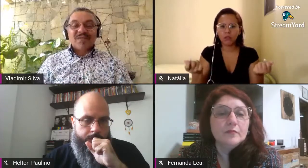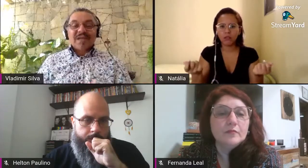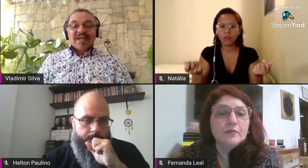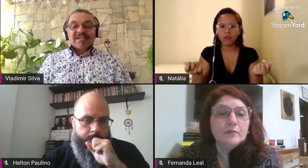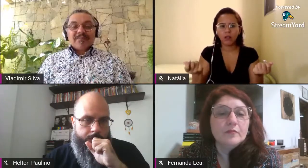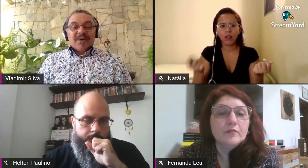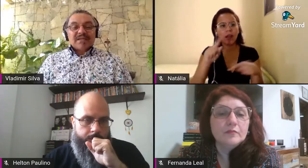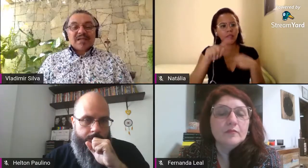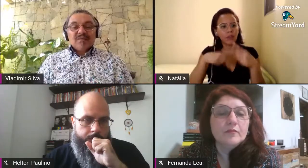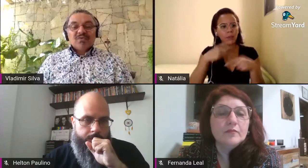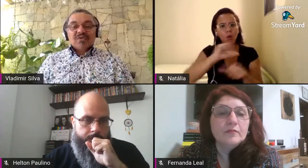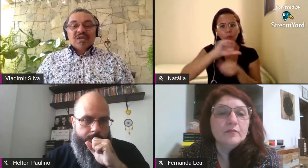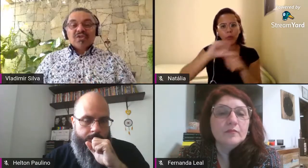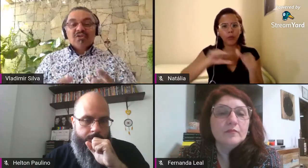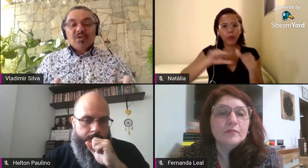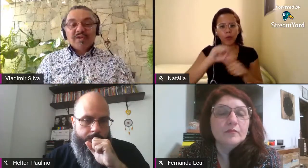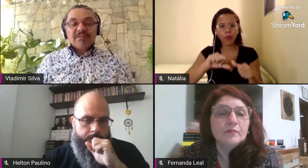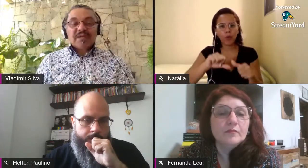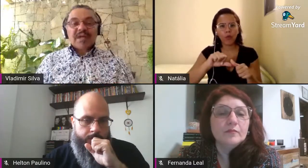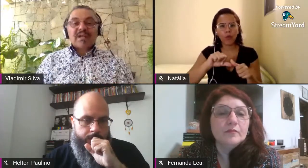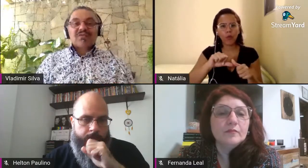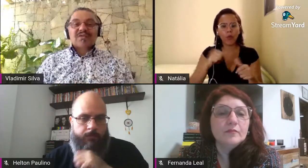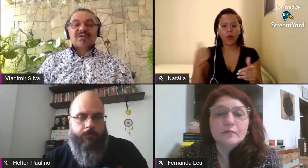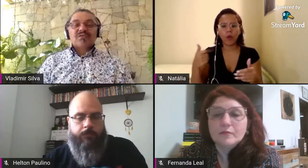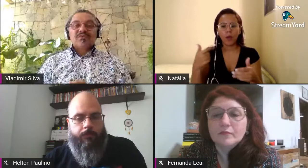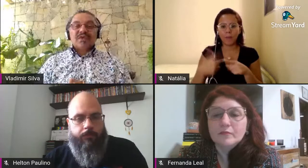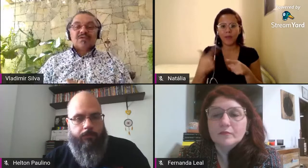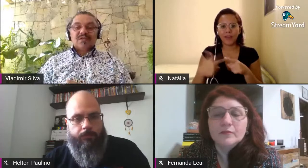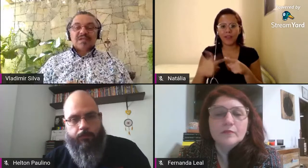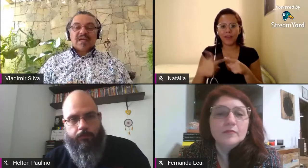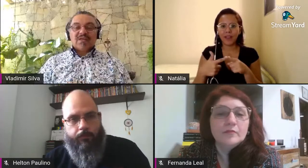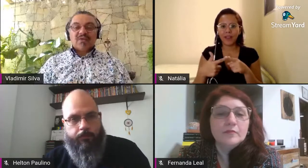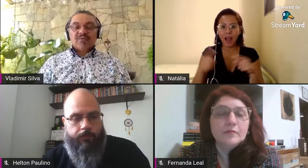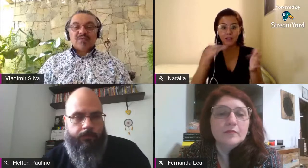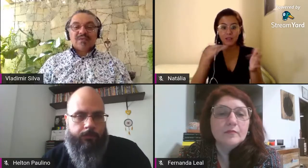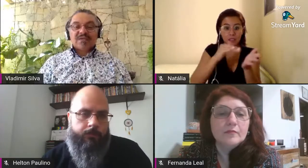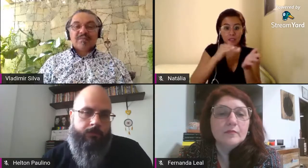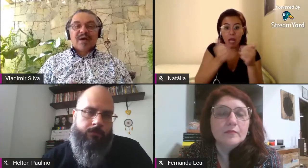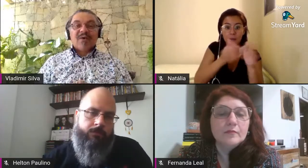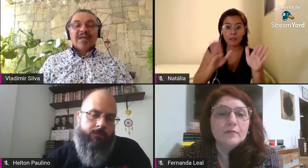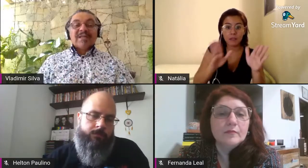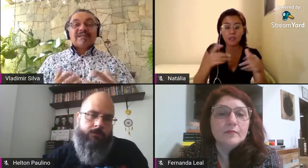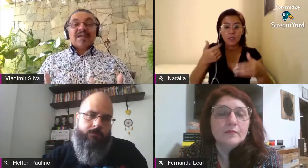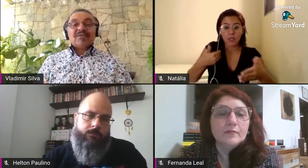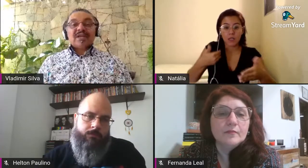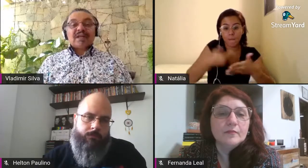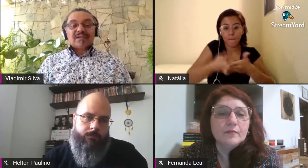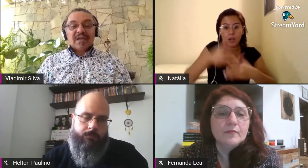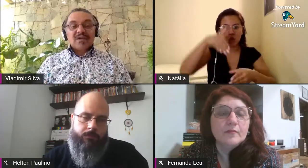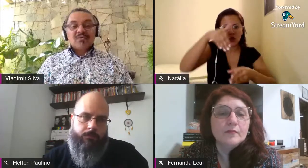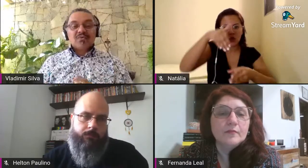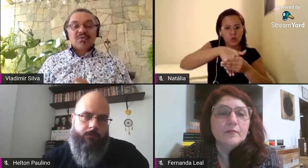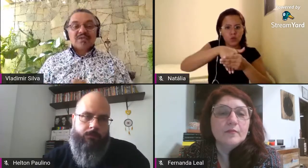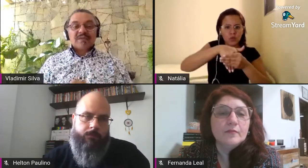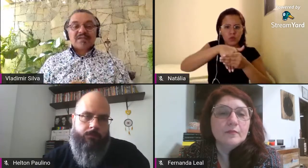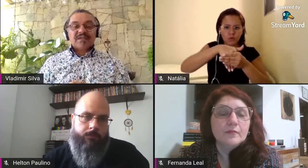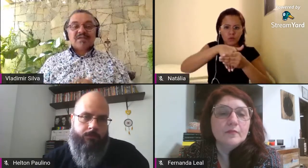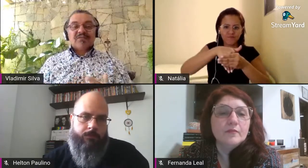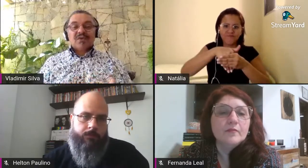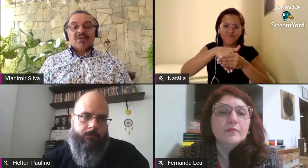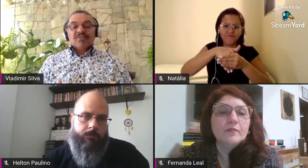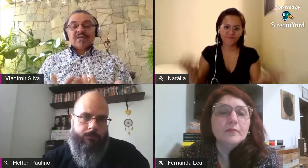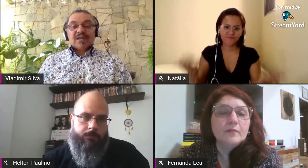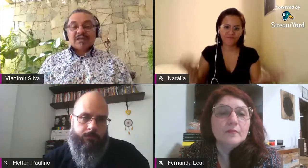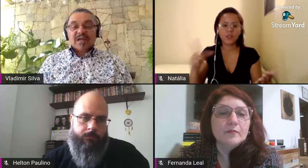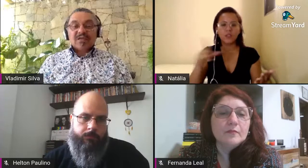eleitoral. Quer dizer, passamos 2 mandatos deste governo que está aí no âmbito municipal, sem um secretário de cultura